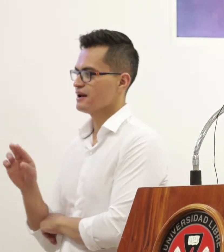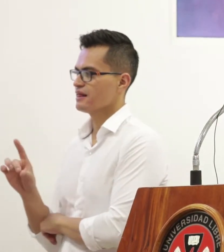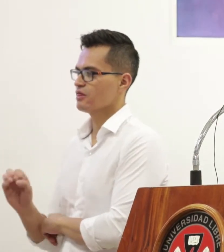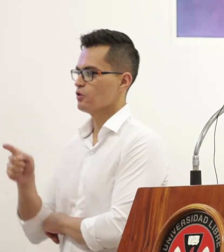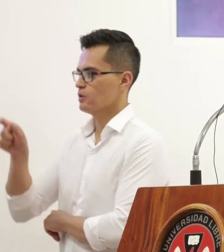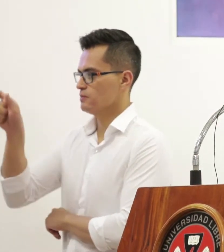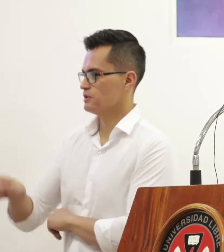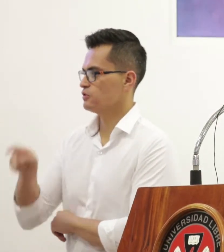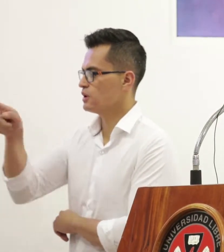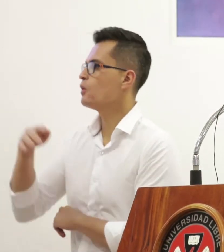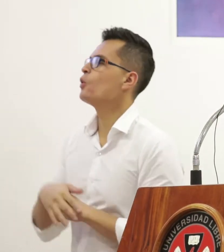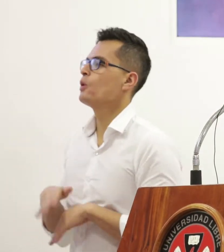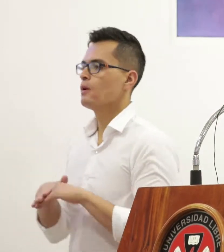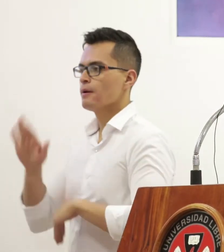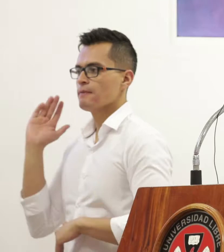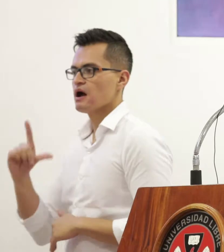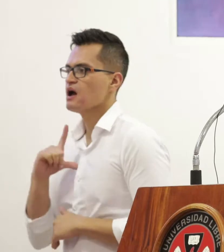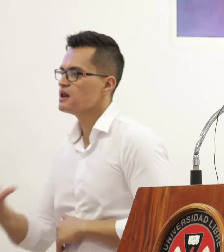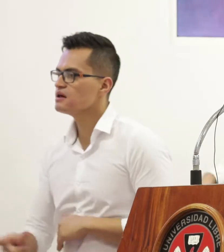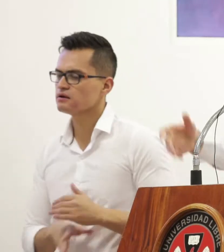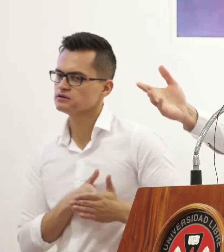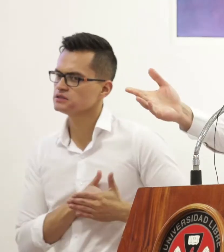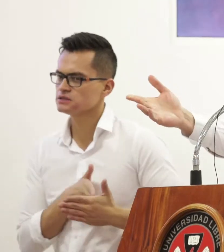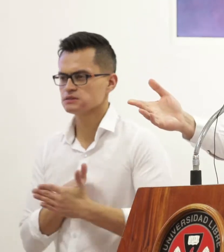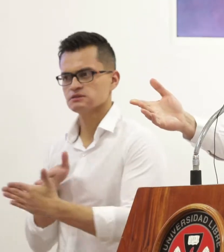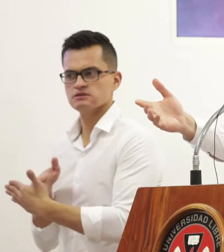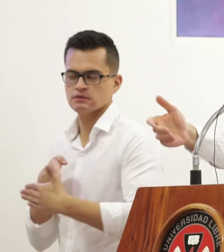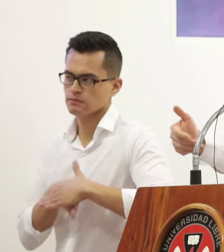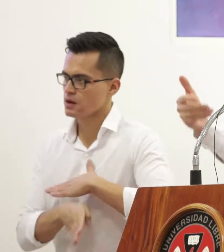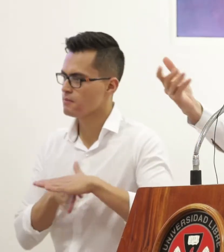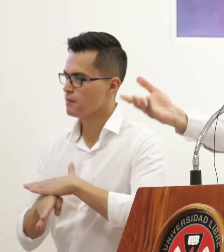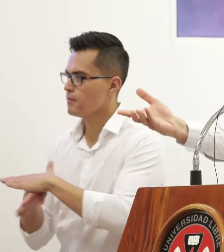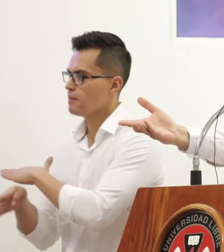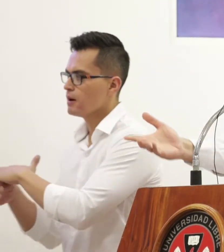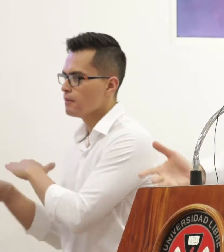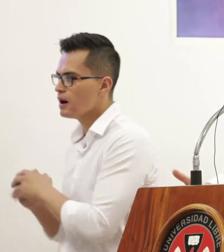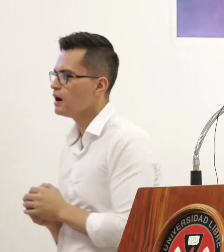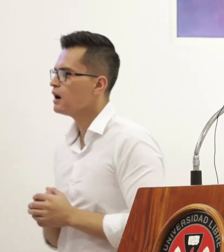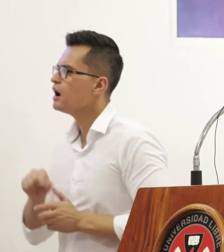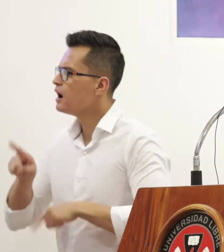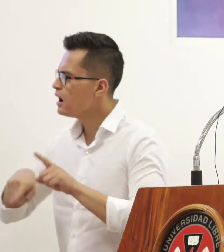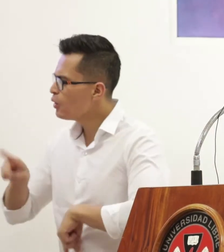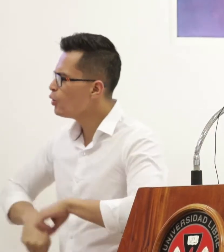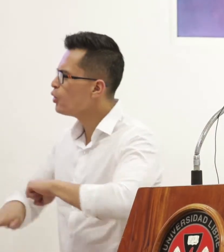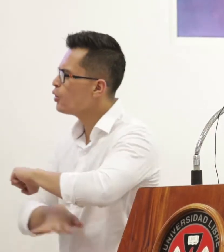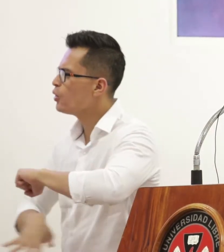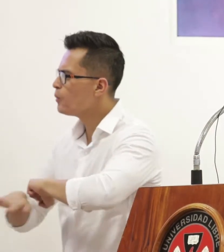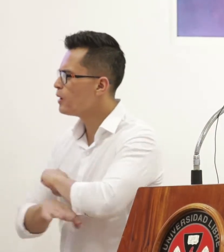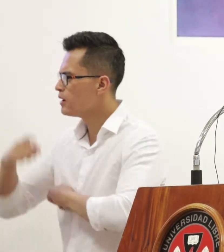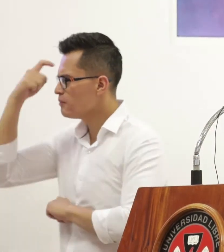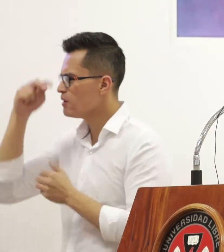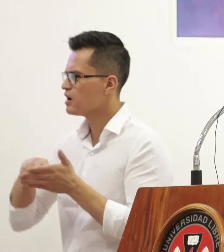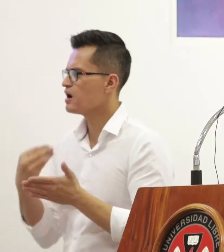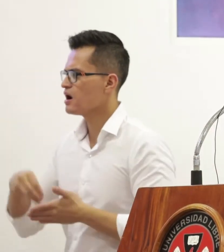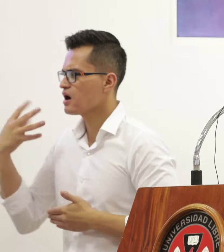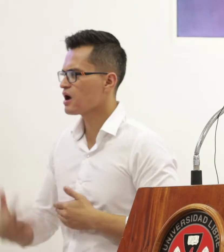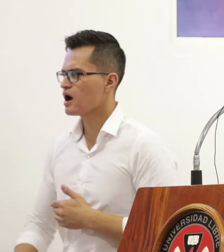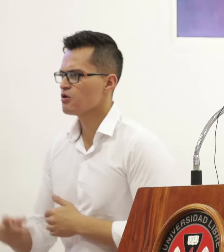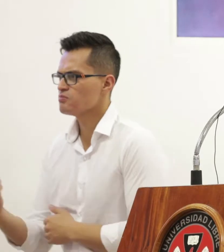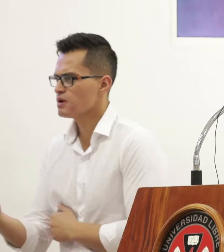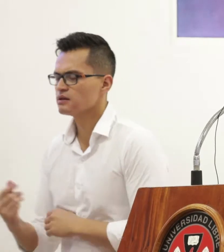de la remoción de las barreras de acceso. Cosas elementales que no tienen gran costo desde el punto de vista financiero, sino